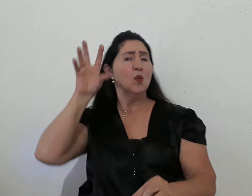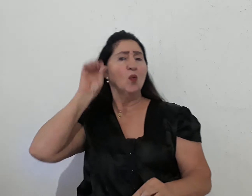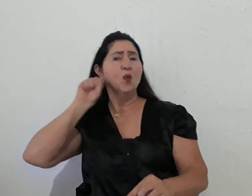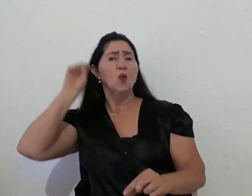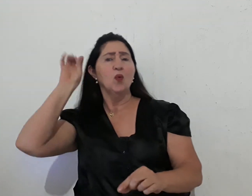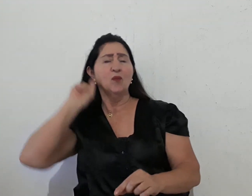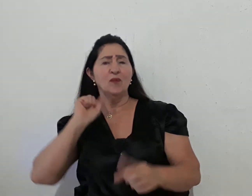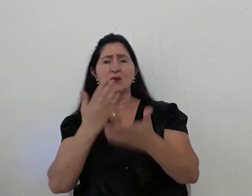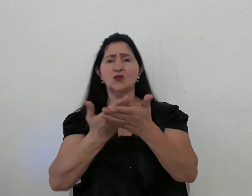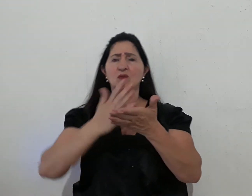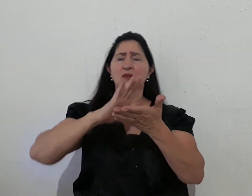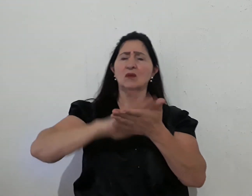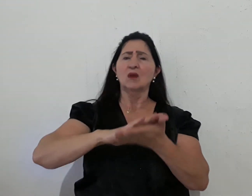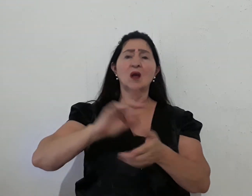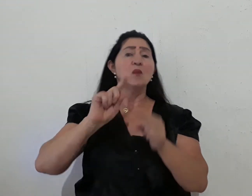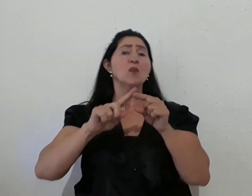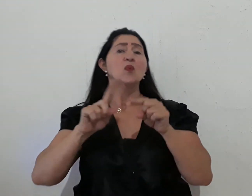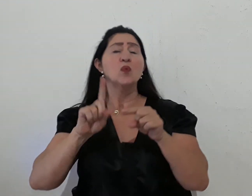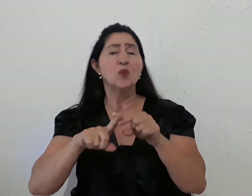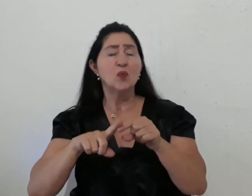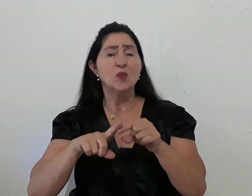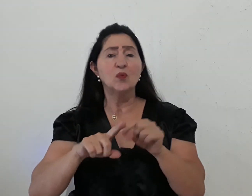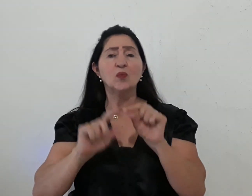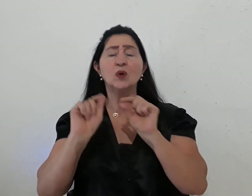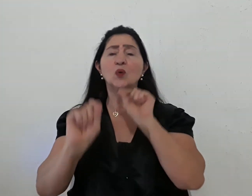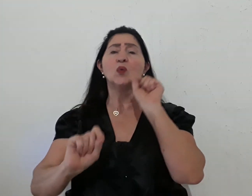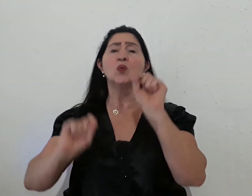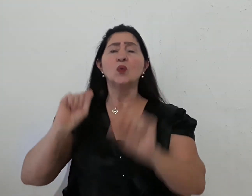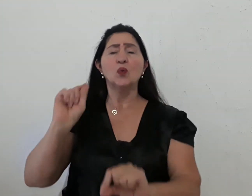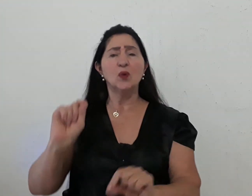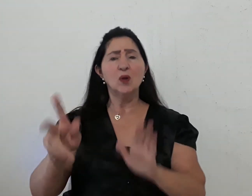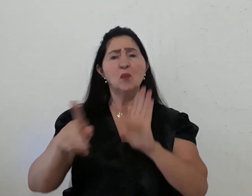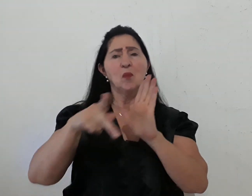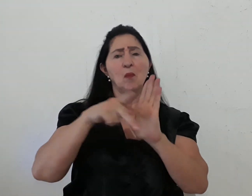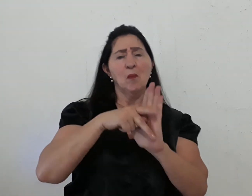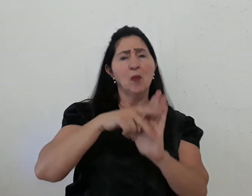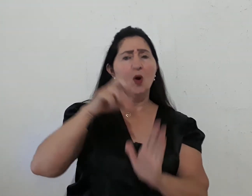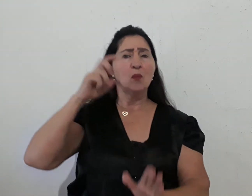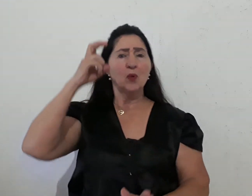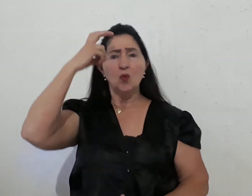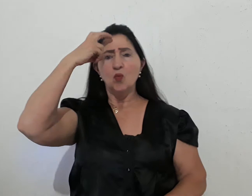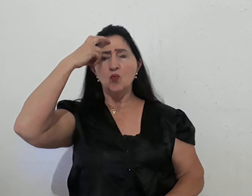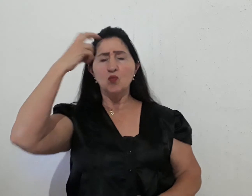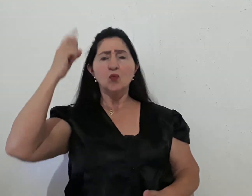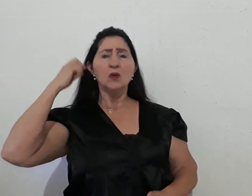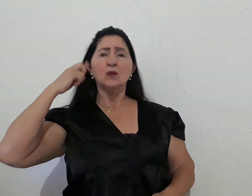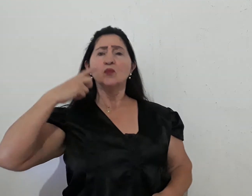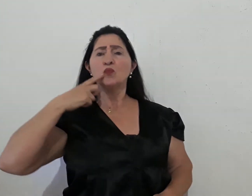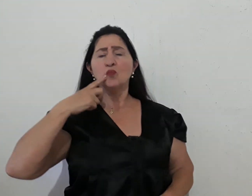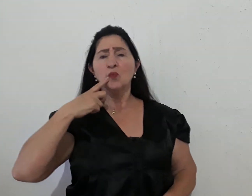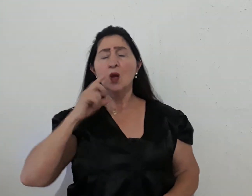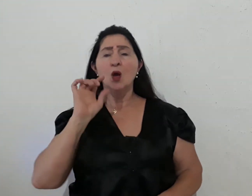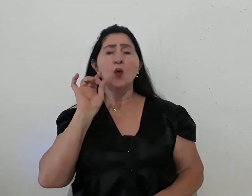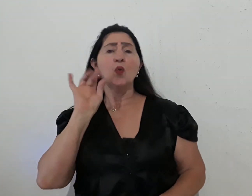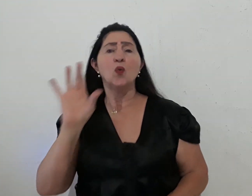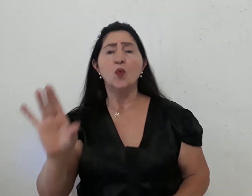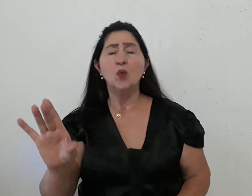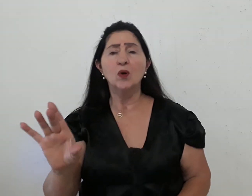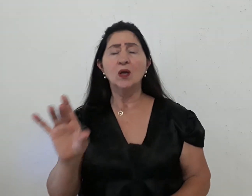intérpretes, porque dependem de elementos próprios da cultura surda, os quais não são meramente aprendidos a